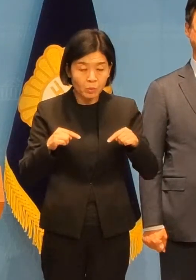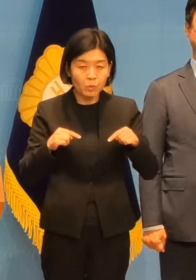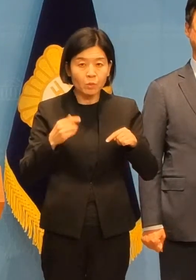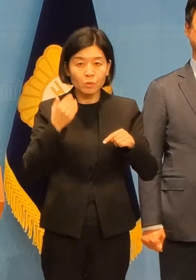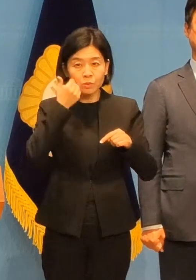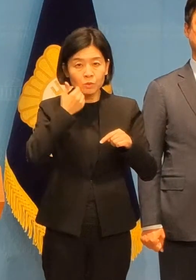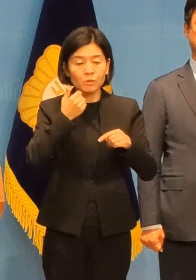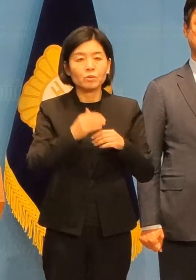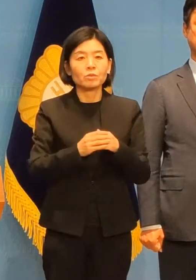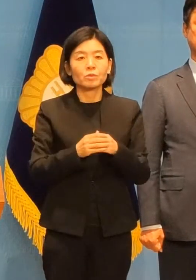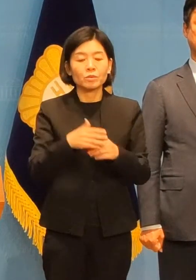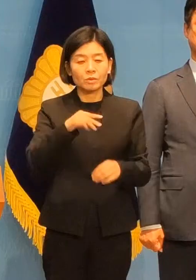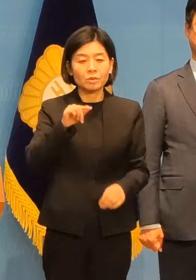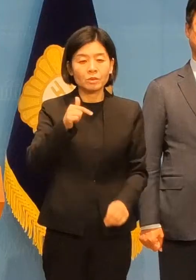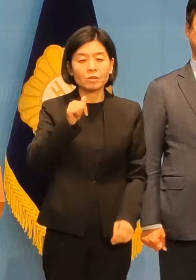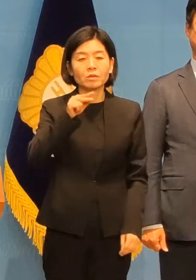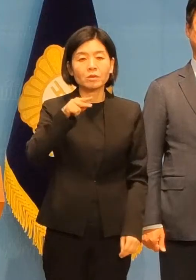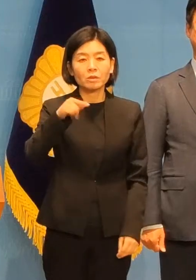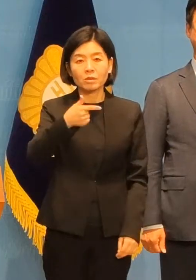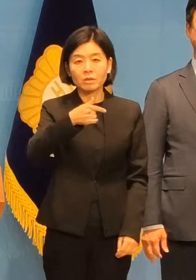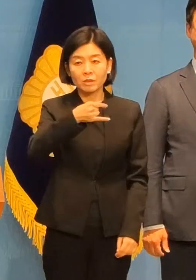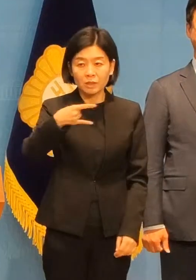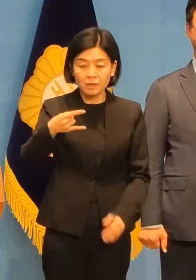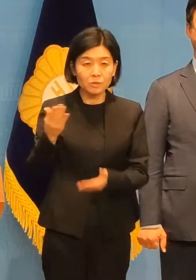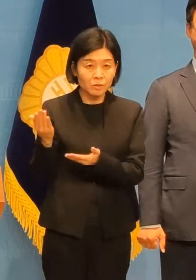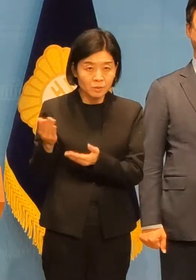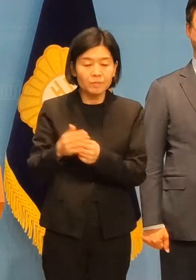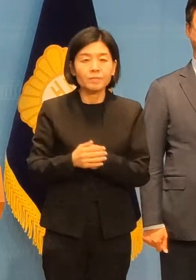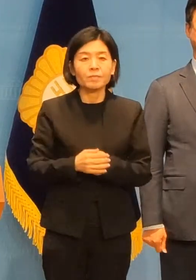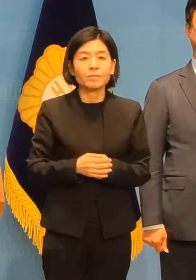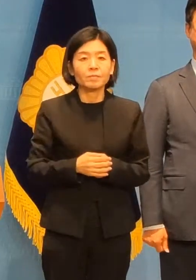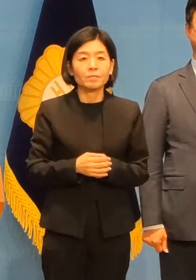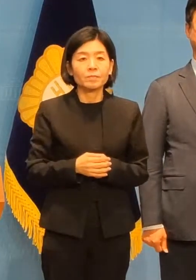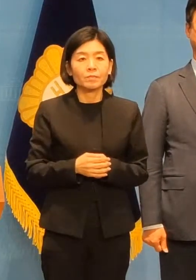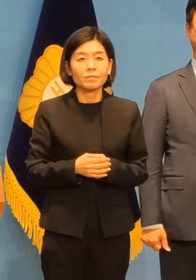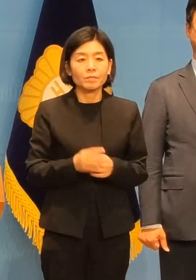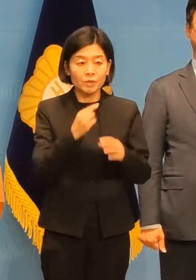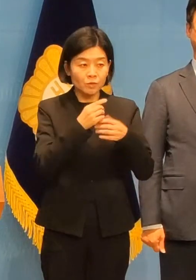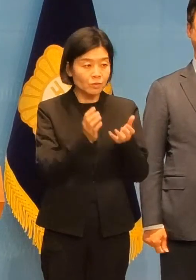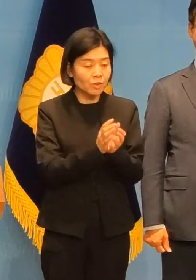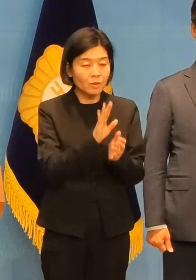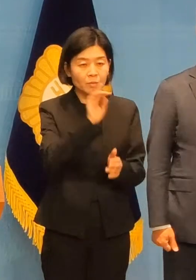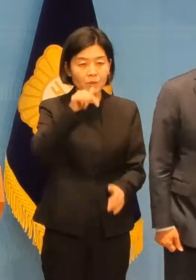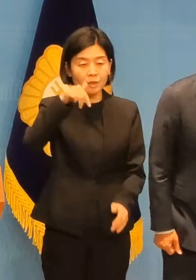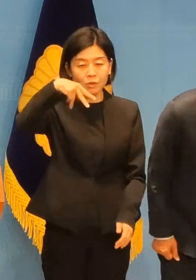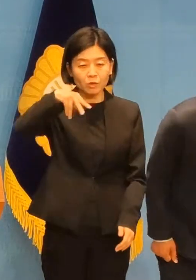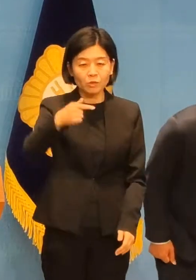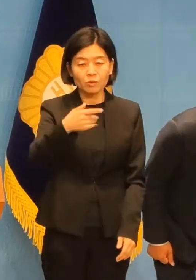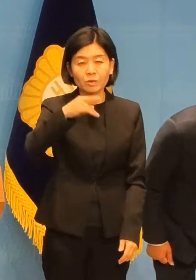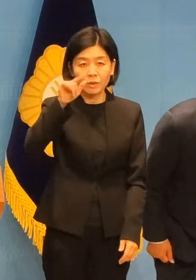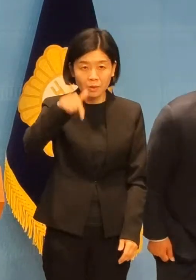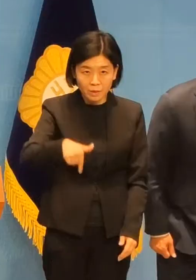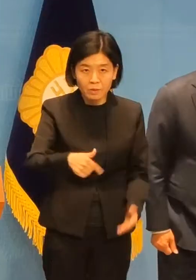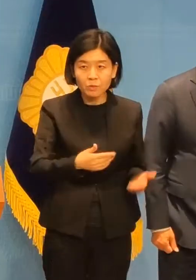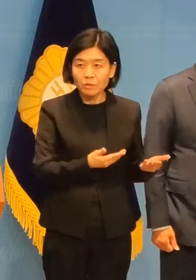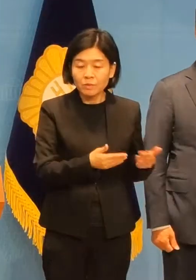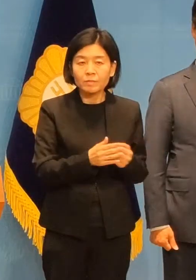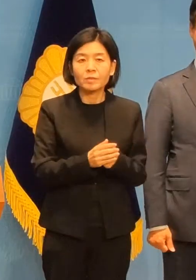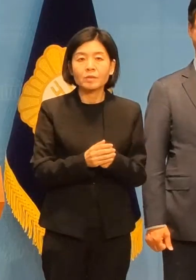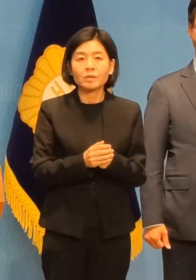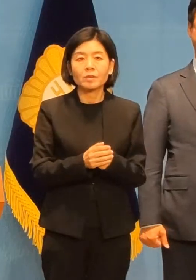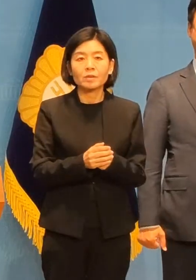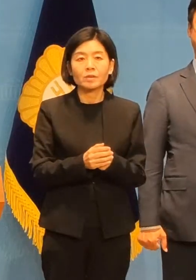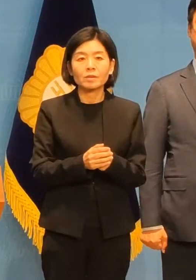소개하겠습니다. 전현희 최고위원님 참석하셨습니다. 네, 그리고 더불어민주당의 박균택 위원님 참석하셨습니다.